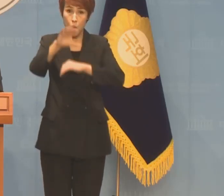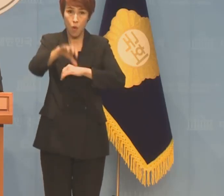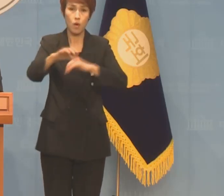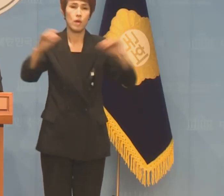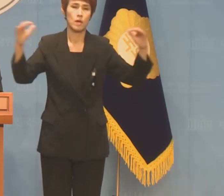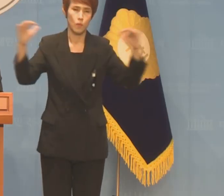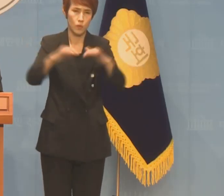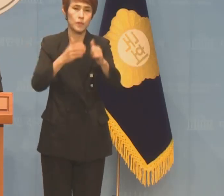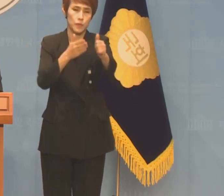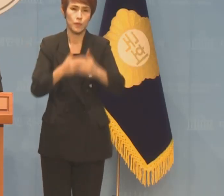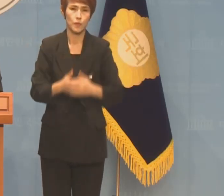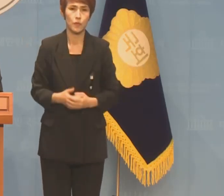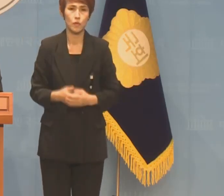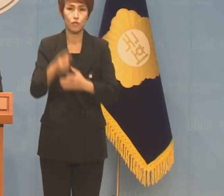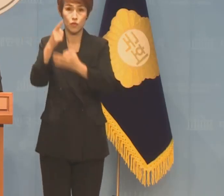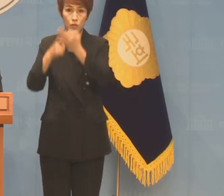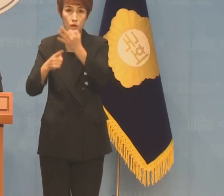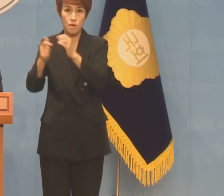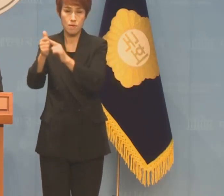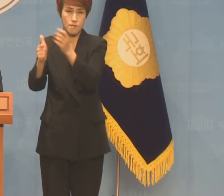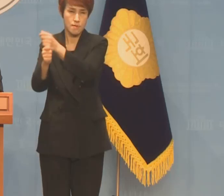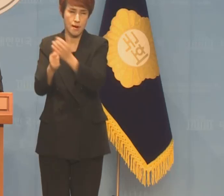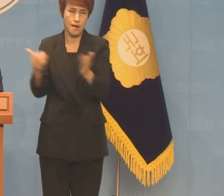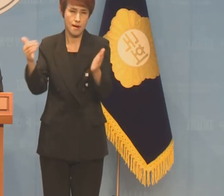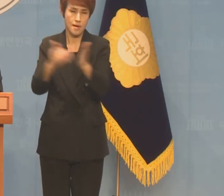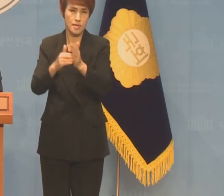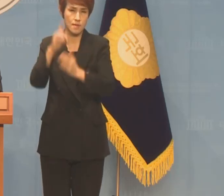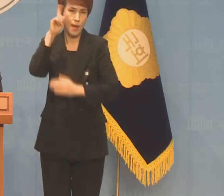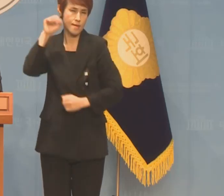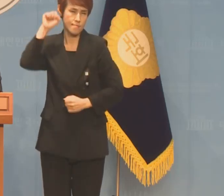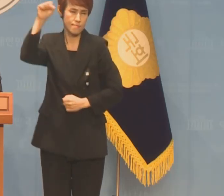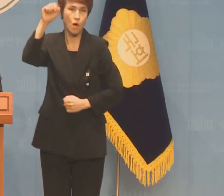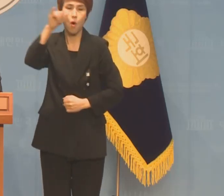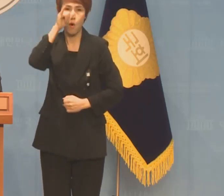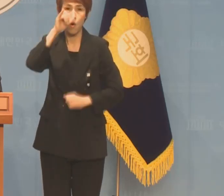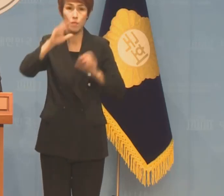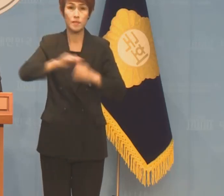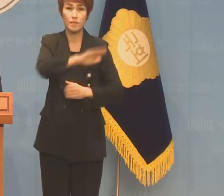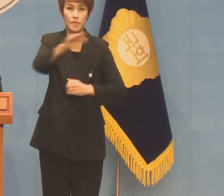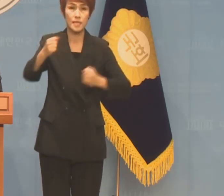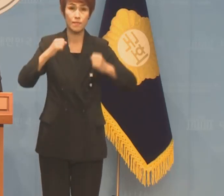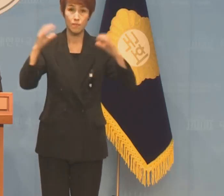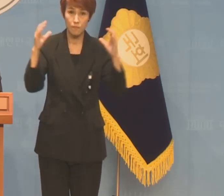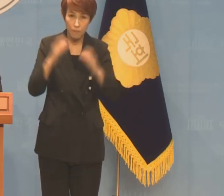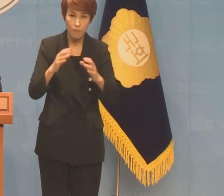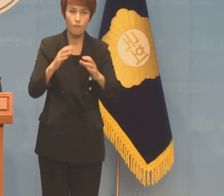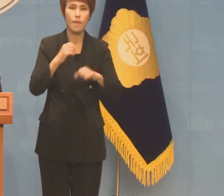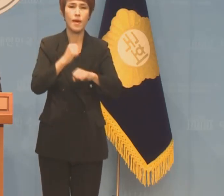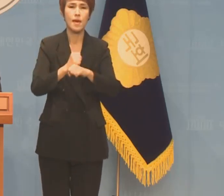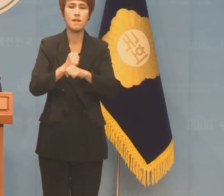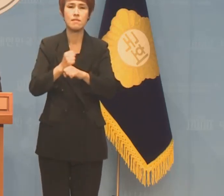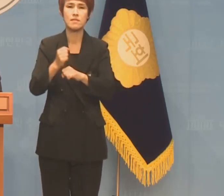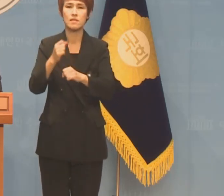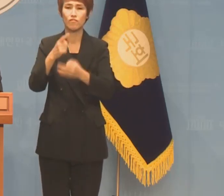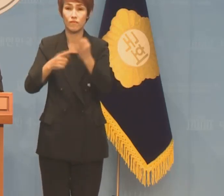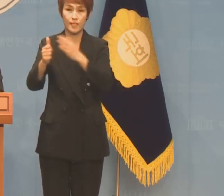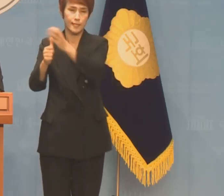윤석열 체포까지 매일 집회를 개최해 국민들의 힘으로 내란 수괴를 감옥에 보냅시다.